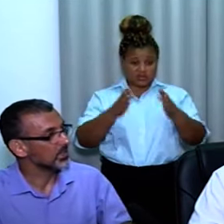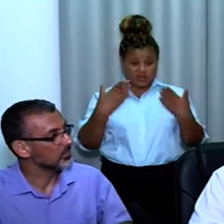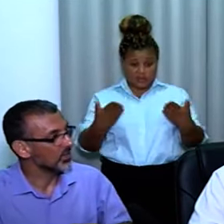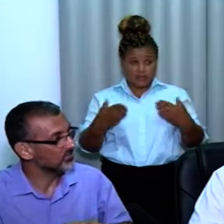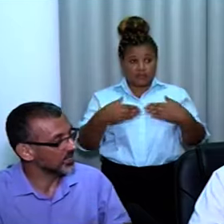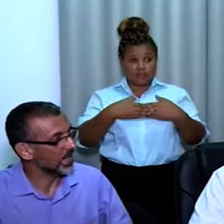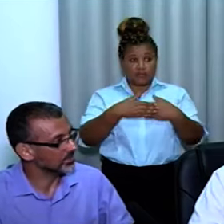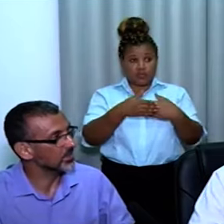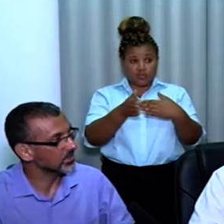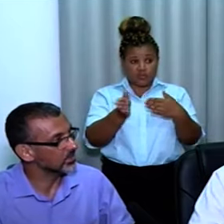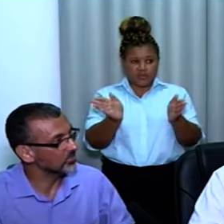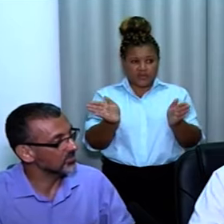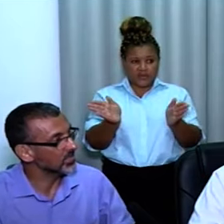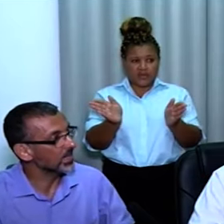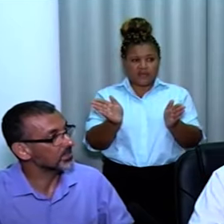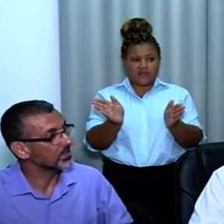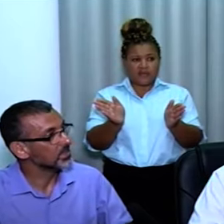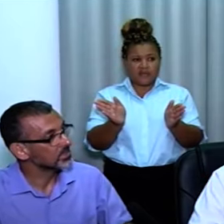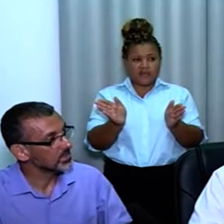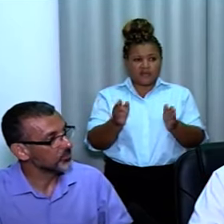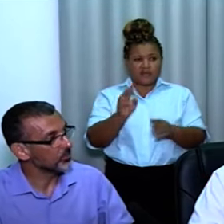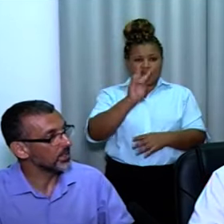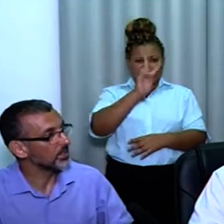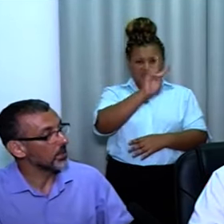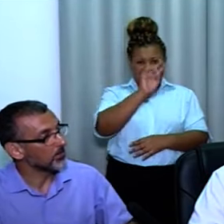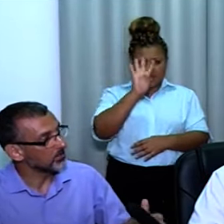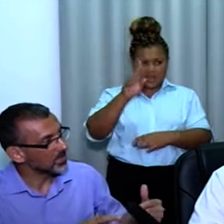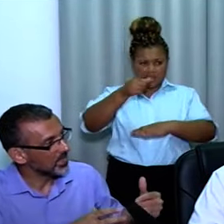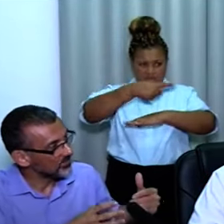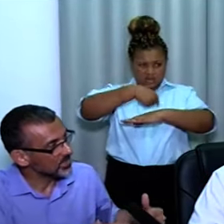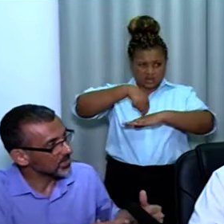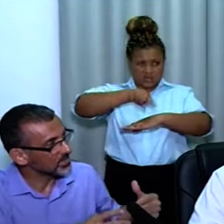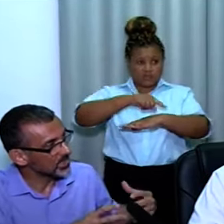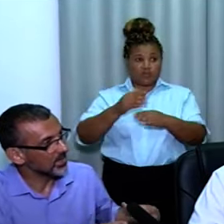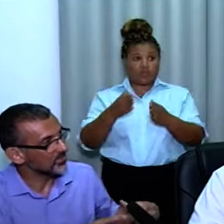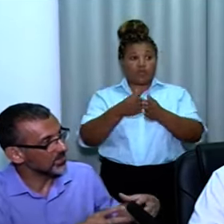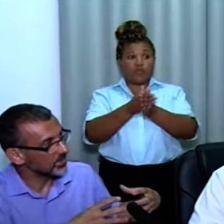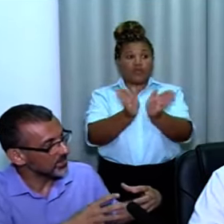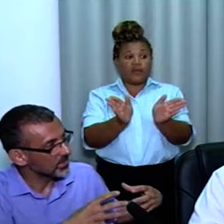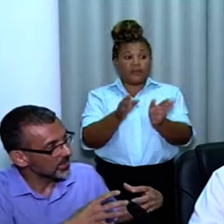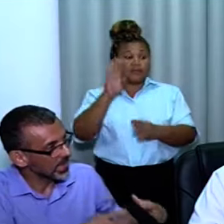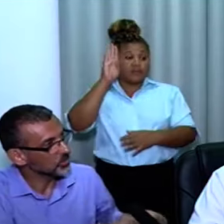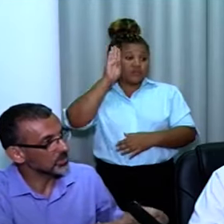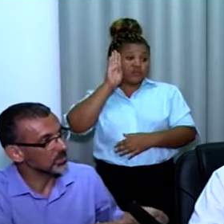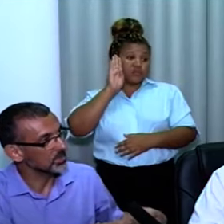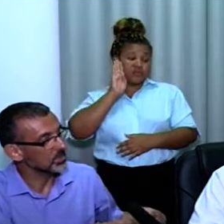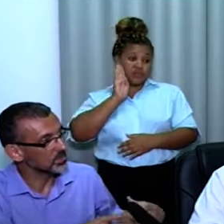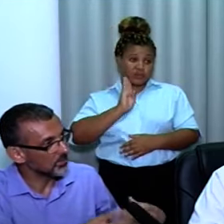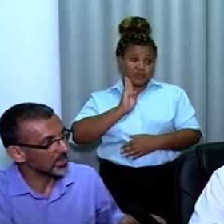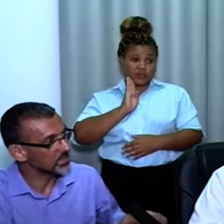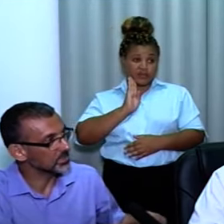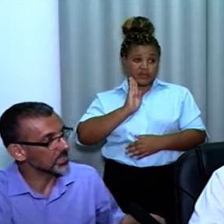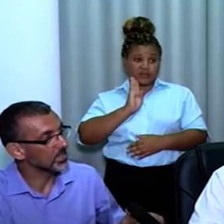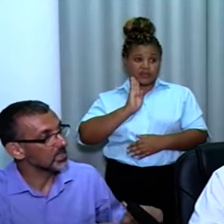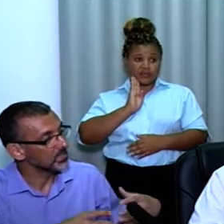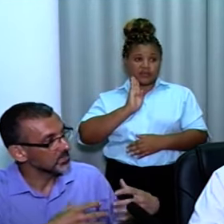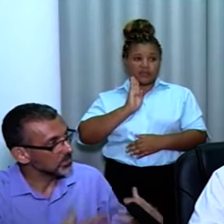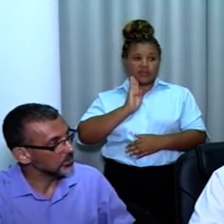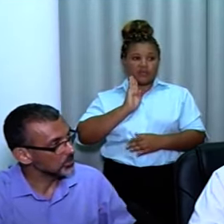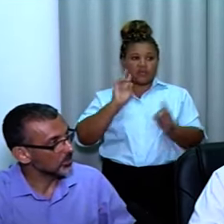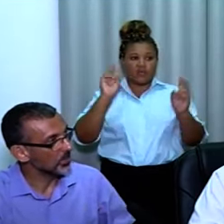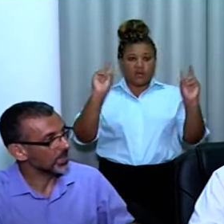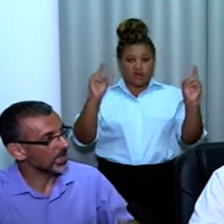Et il est ouvert 24 heures. Il y en a qui ouvert 24 heures. S'il vous plaît, évitez de servir casualty, si ce n'est pas nécessaire.